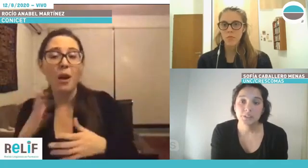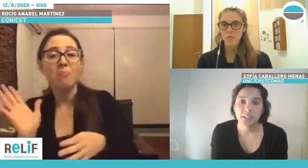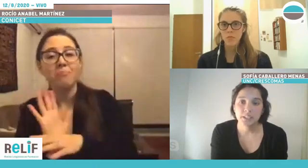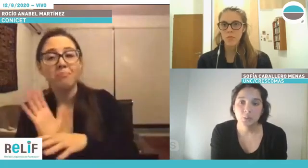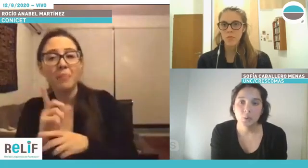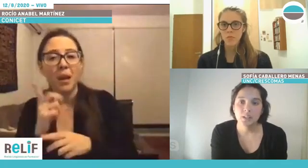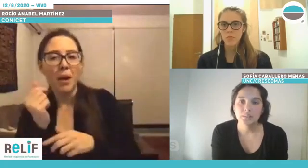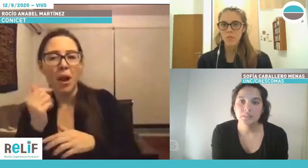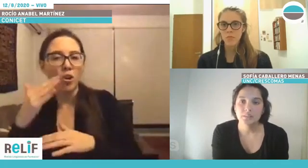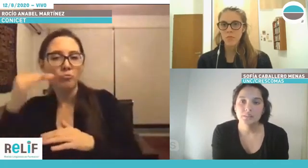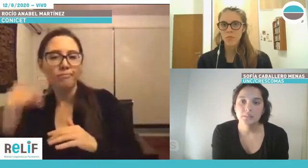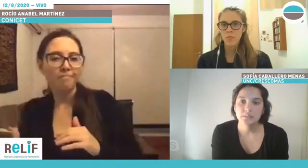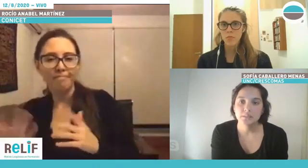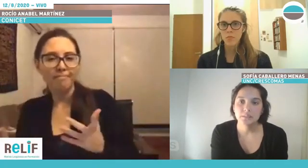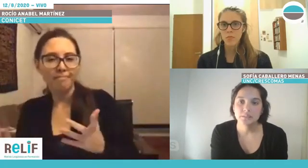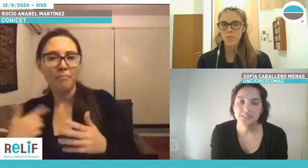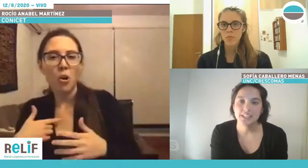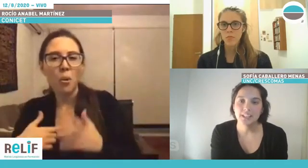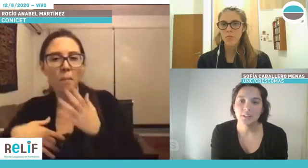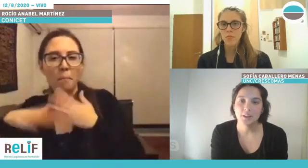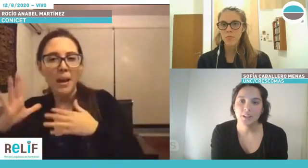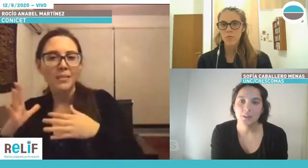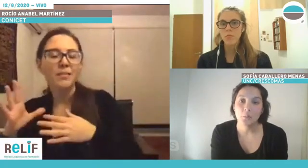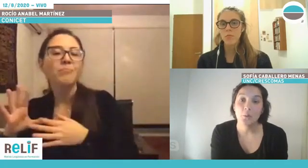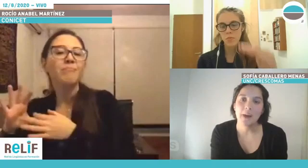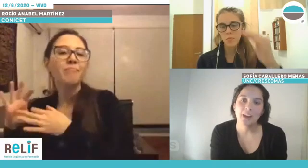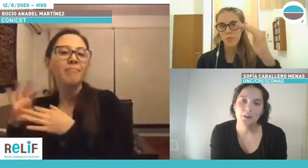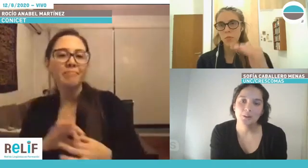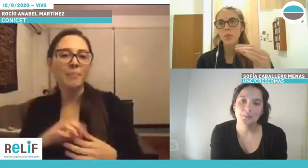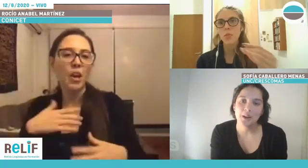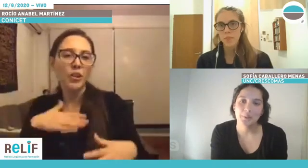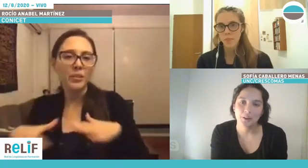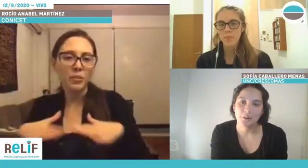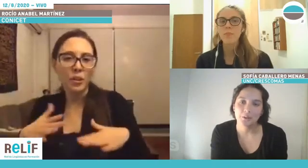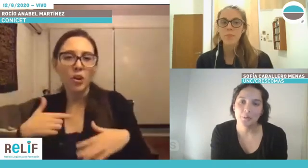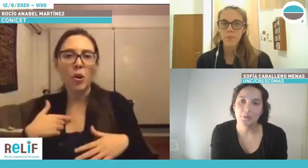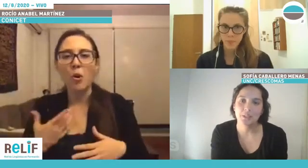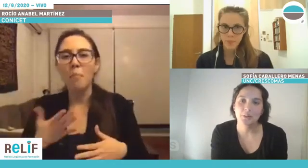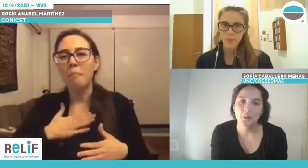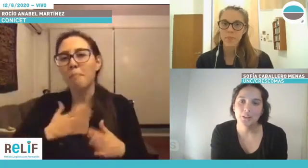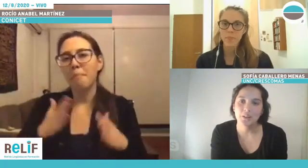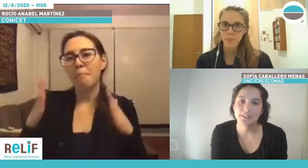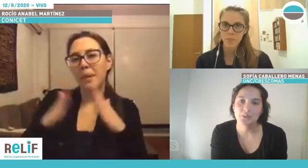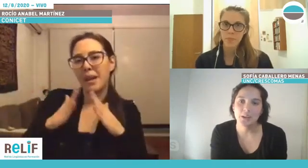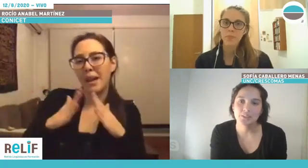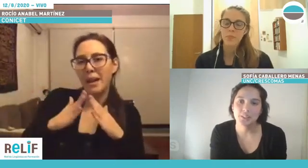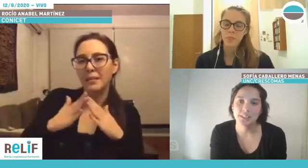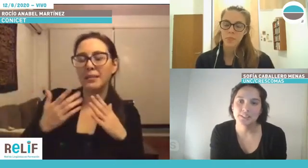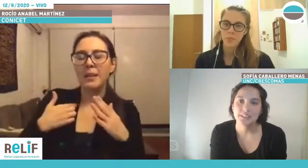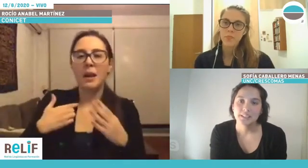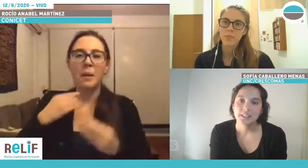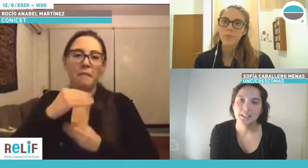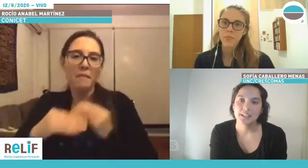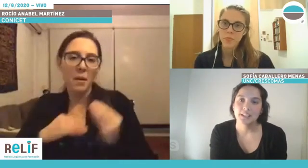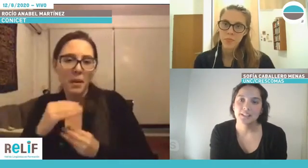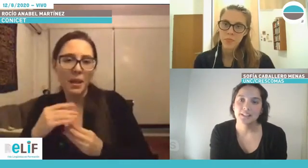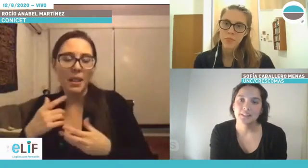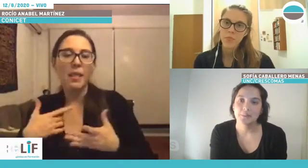Y la otra lengua tiene como un valor más bajo, como vinculado Ujú. a situaciones